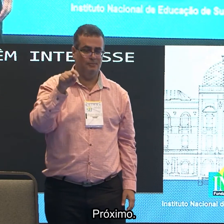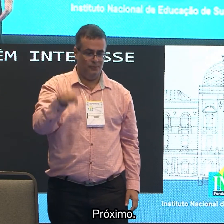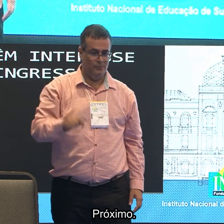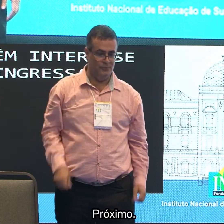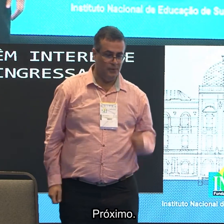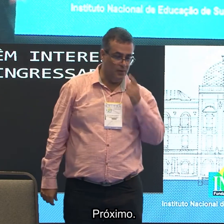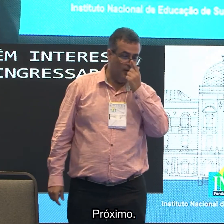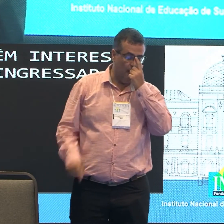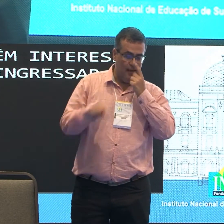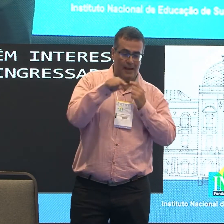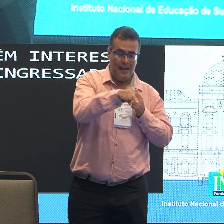Próximo.